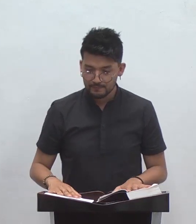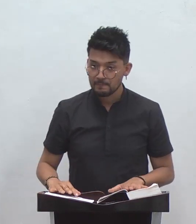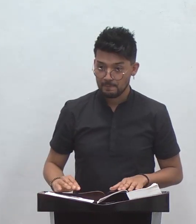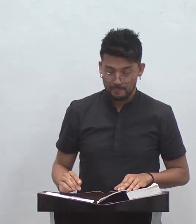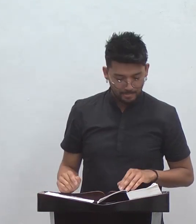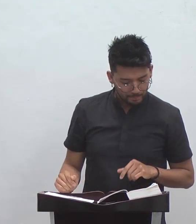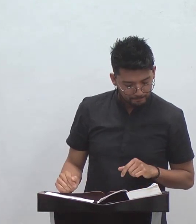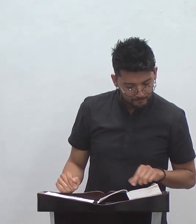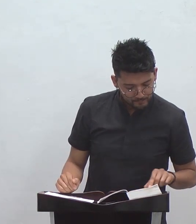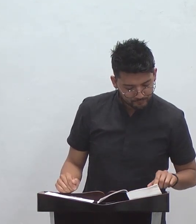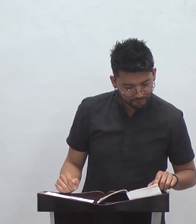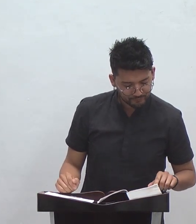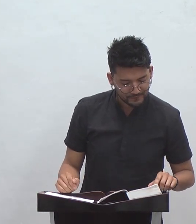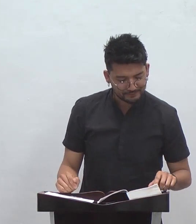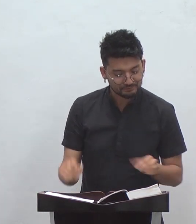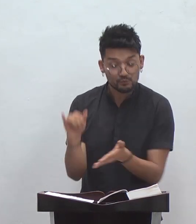Unánimes juntos.